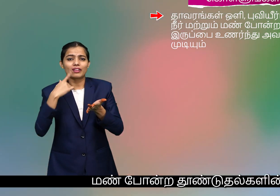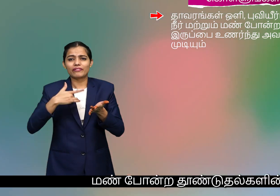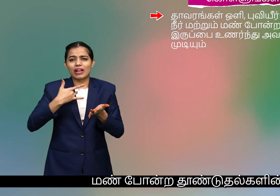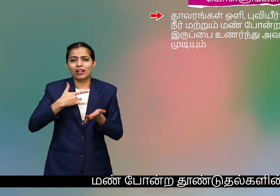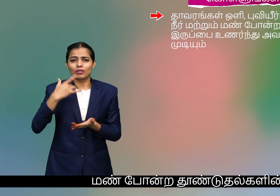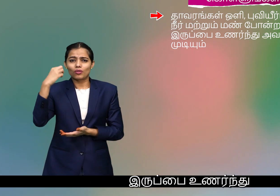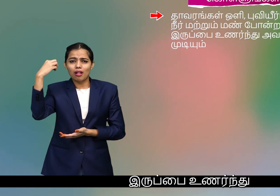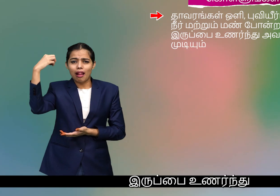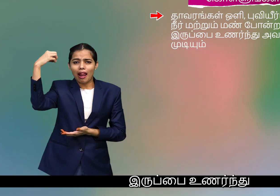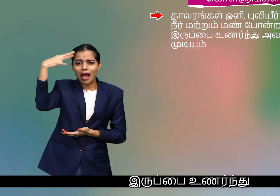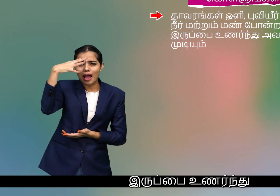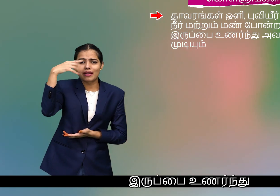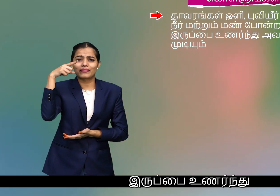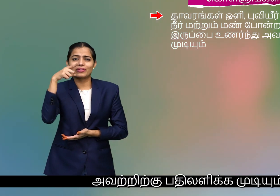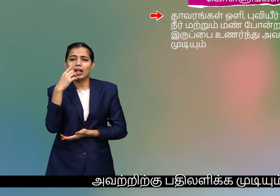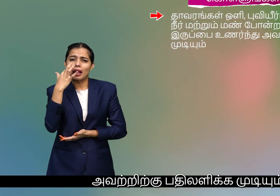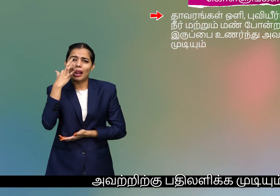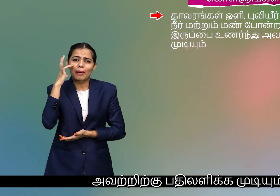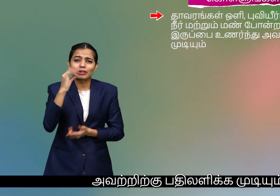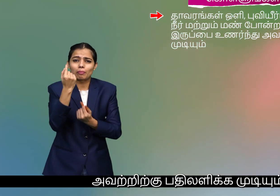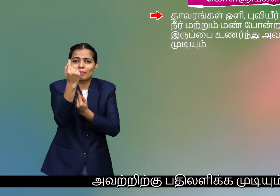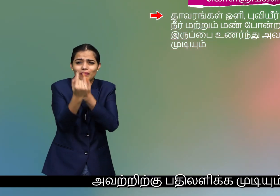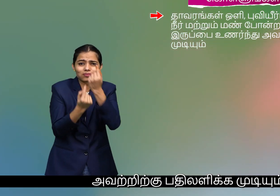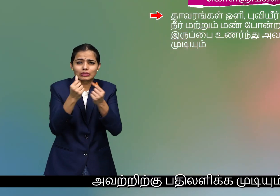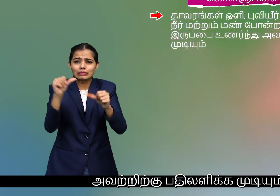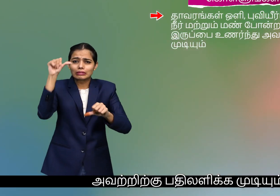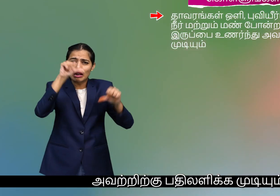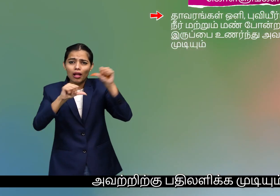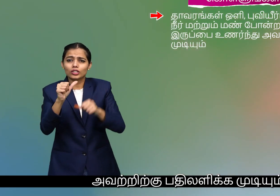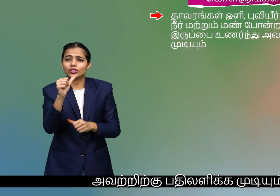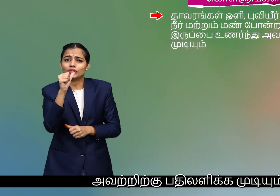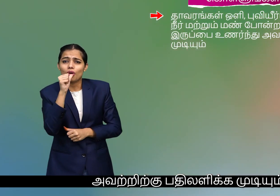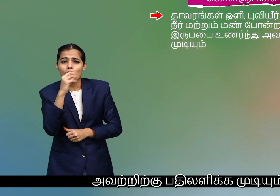போன்ற தூண்டுதல்களின் இருப்பை உணர்ந்து அவற்றுக்கு பதிலளிக்க முடியும்.